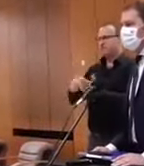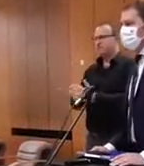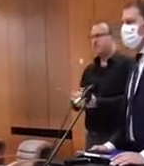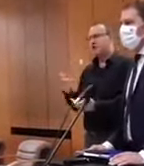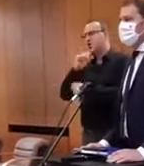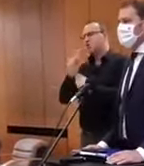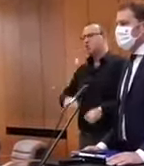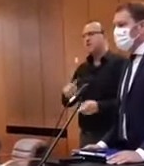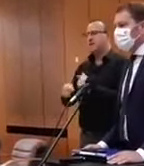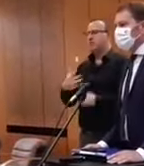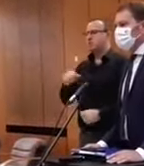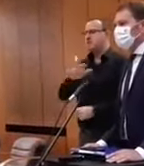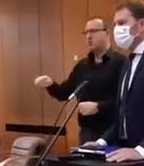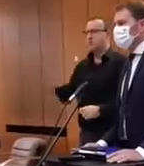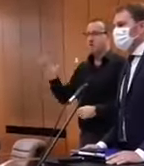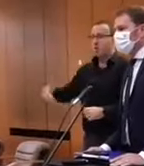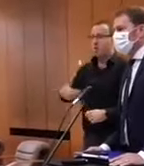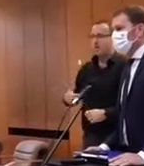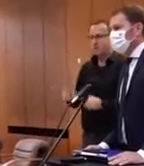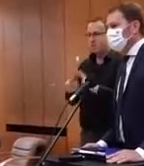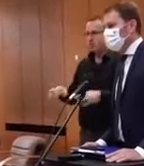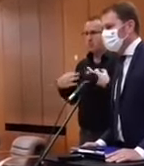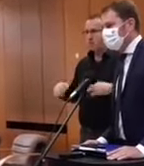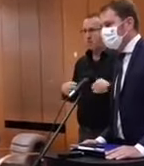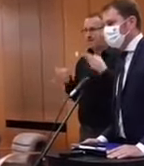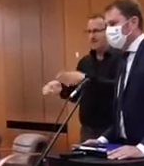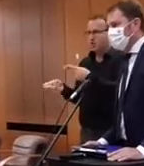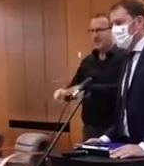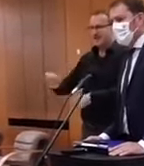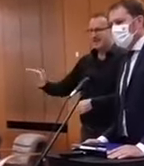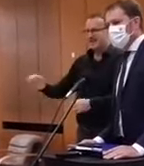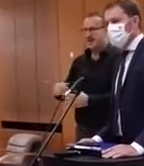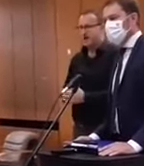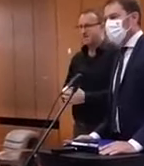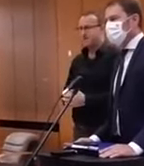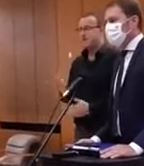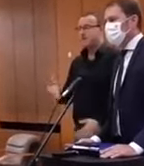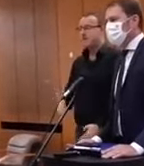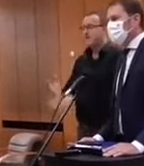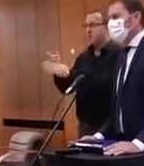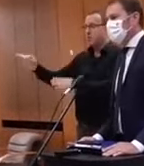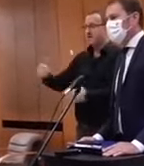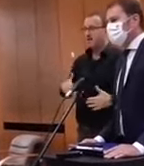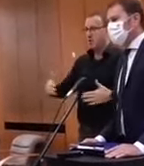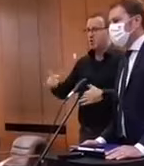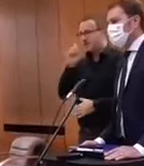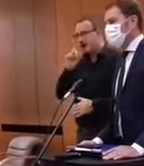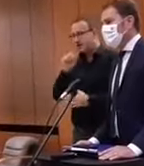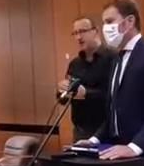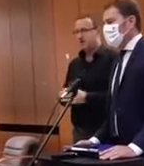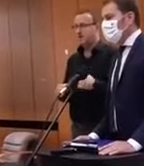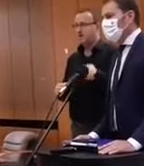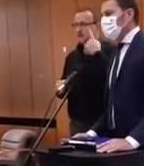bezdetnosť preto, lebo sa obávajú, či si budú môcť dovoliť vychovať to dieťa. Čiže podať pomocnú ruku tehotnej matke je, si myslím,